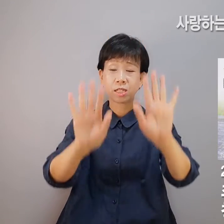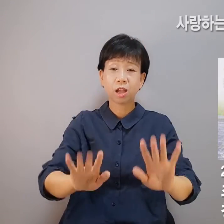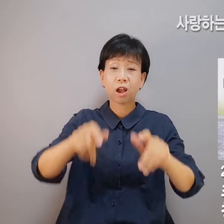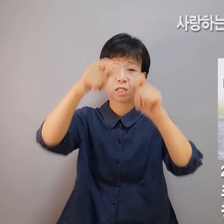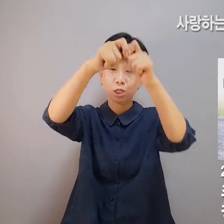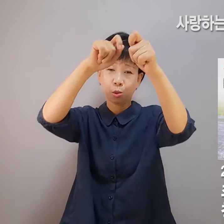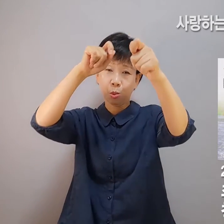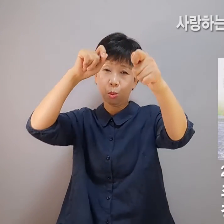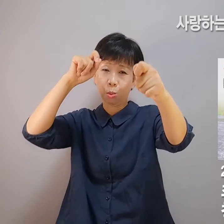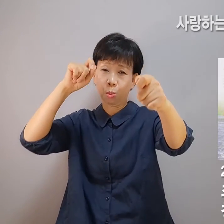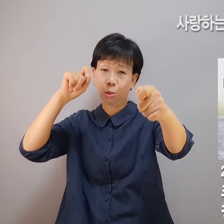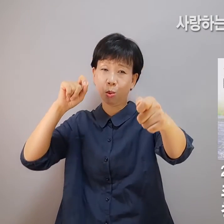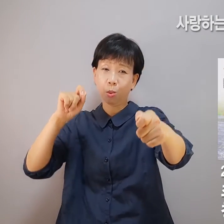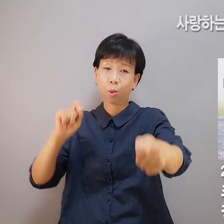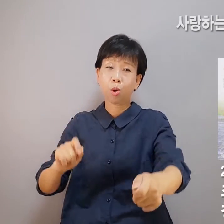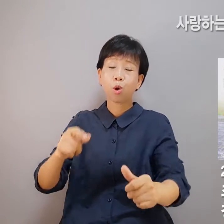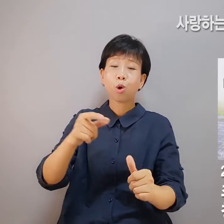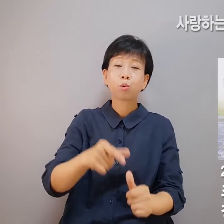찢어지어